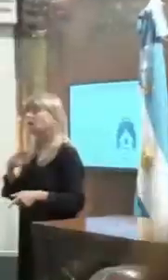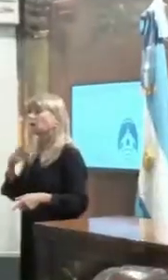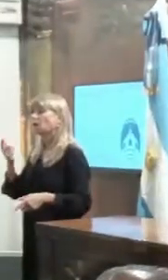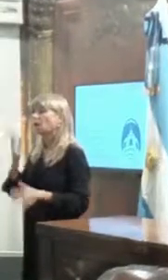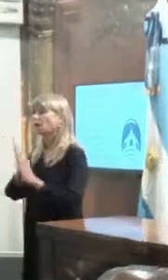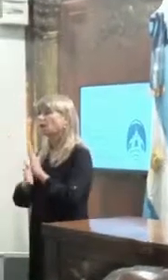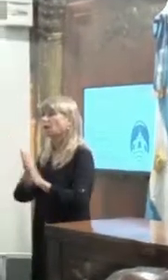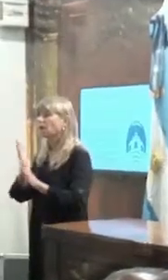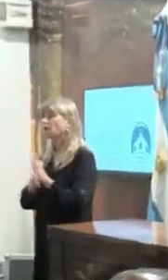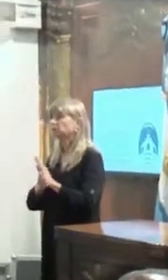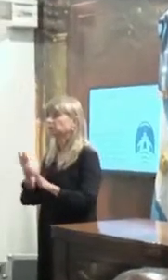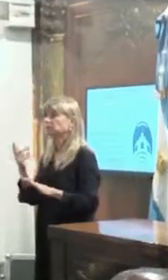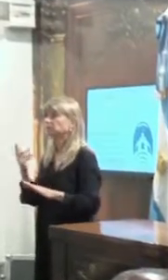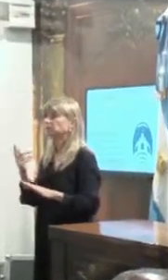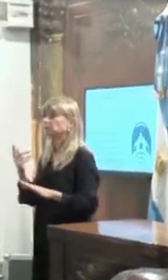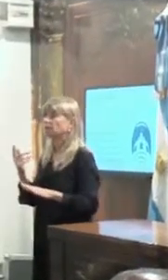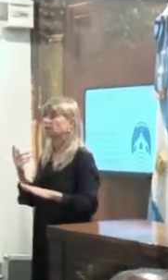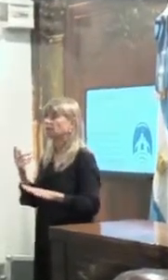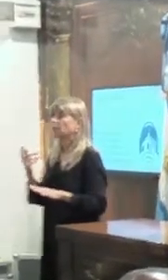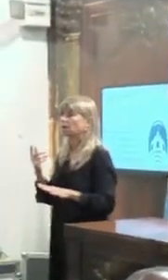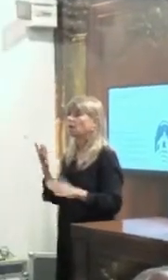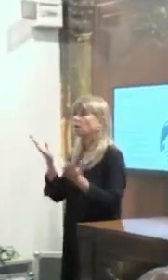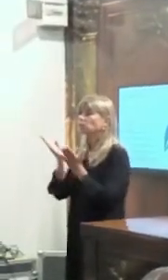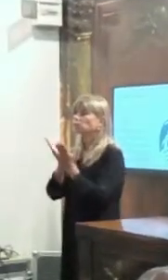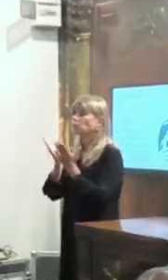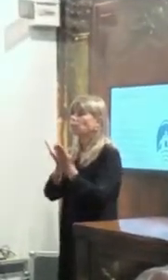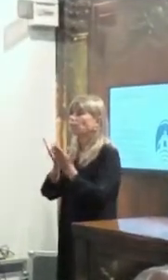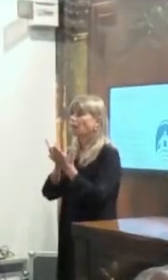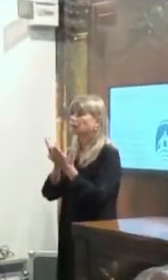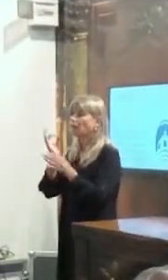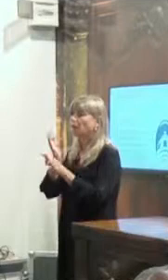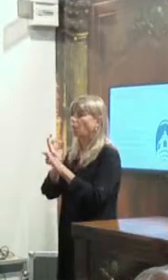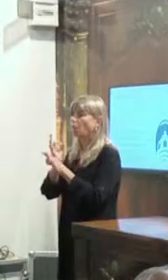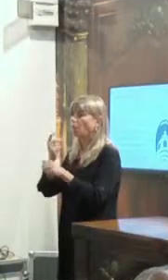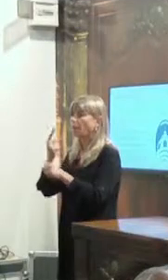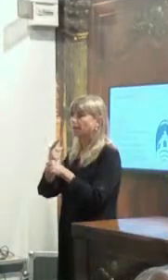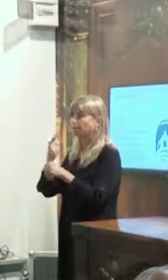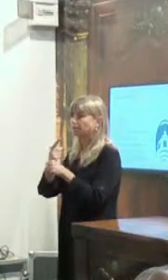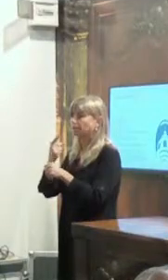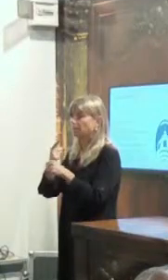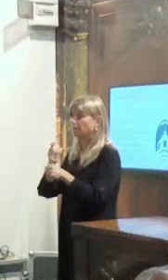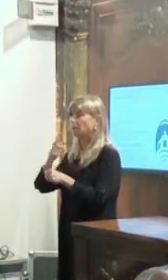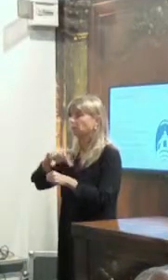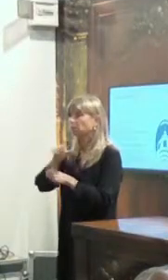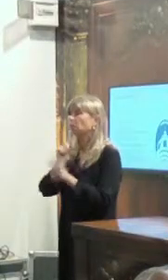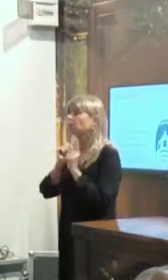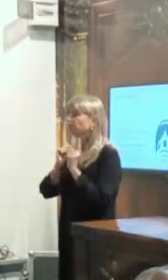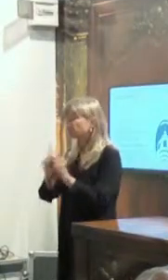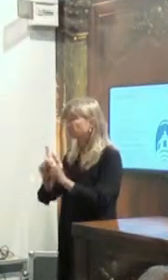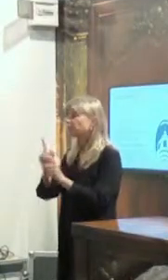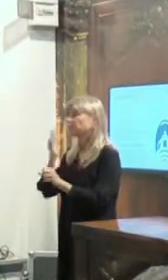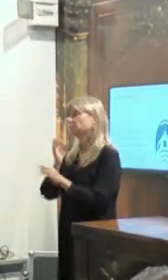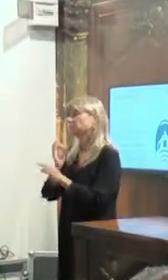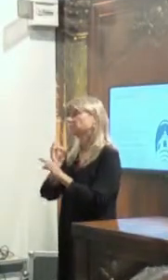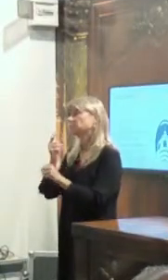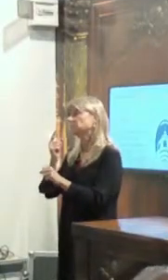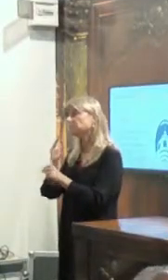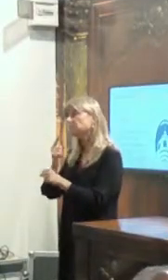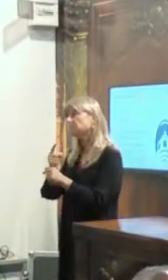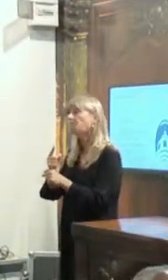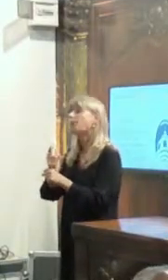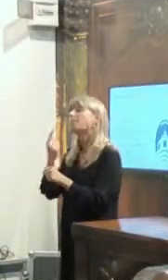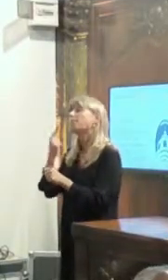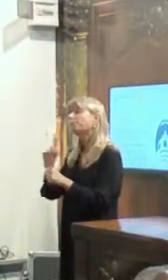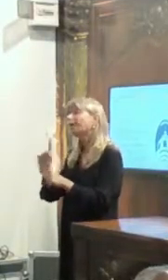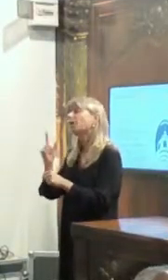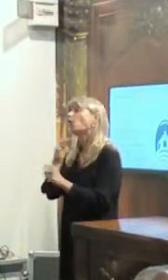el transporte público para los estudiantes primarios. Nosotros mantenemos la gratuidad para los estudiantes